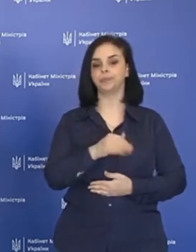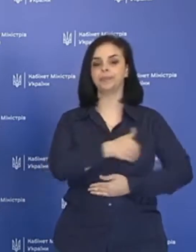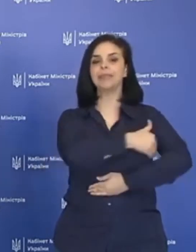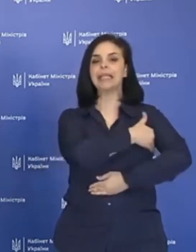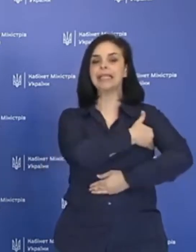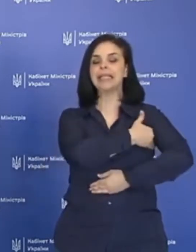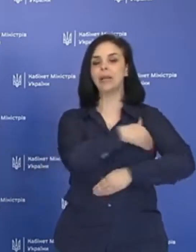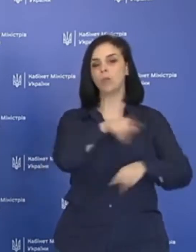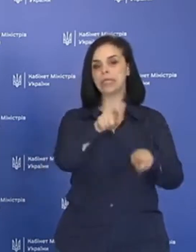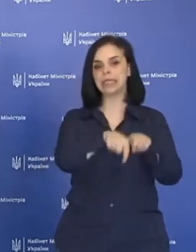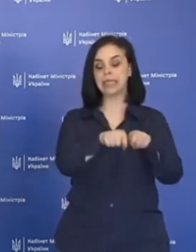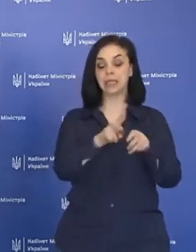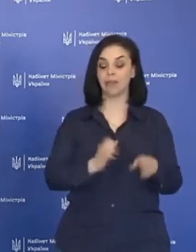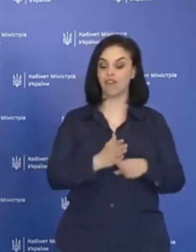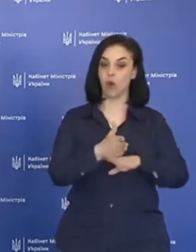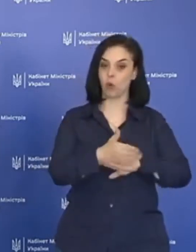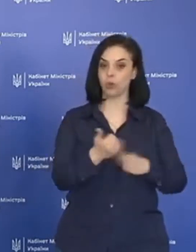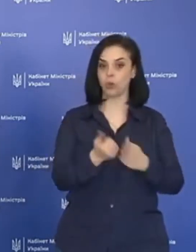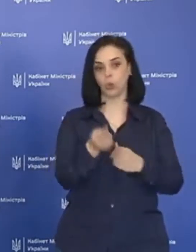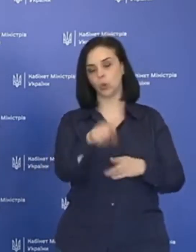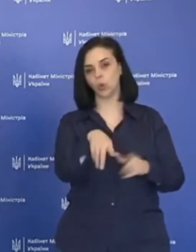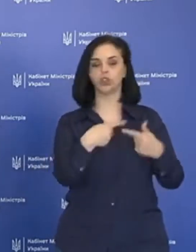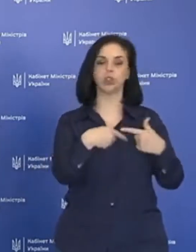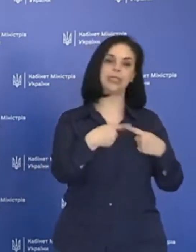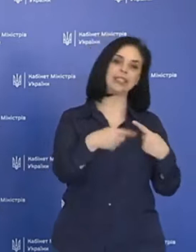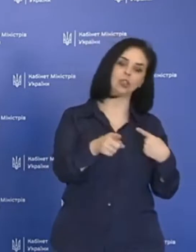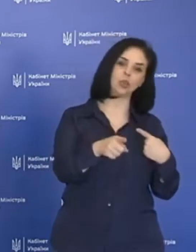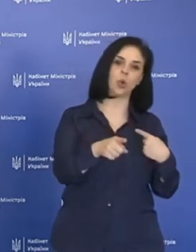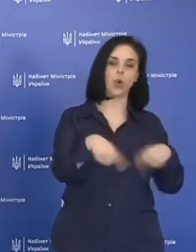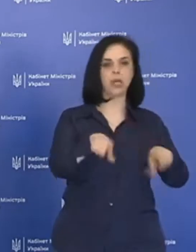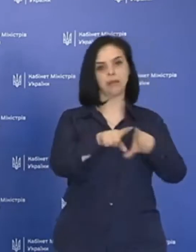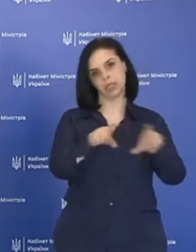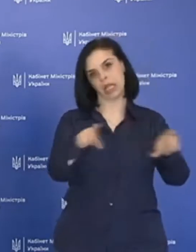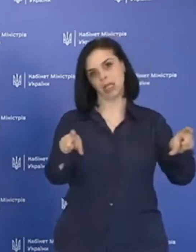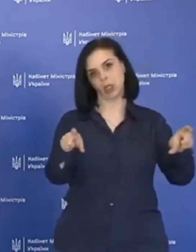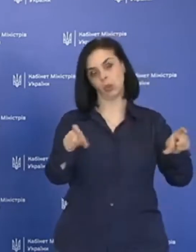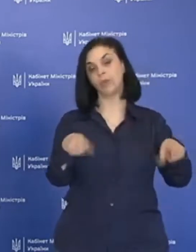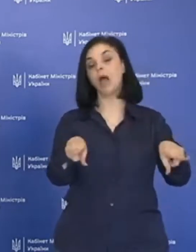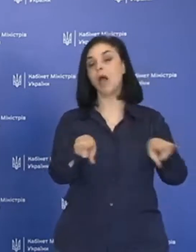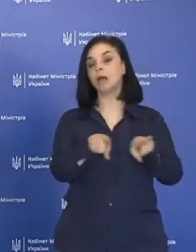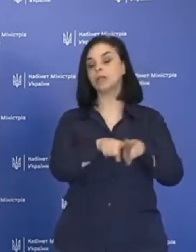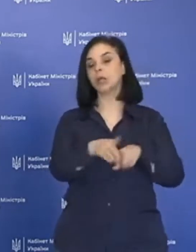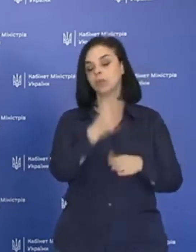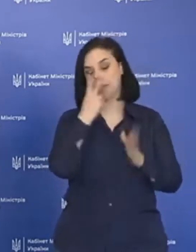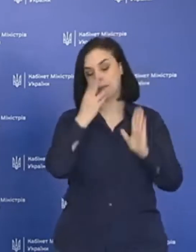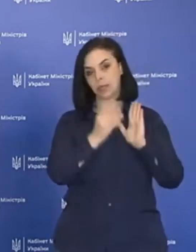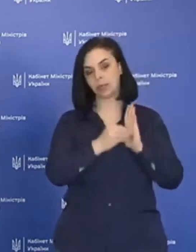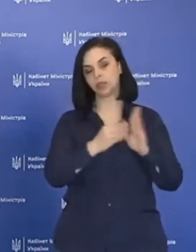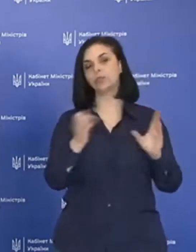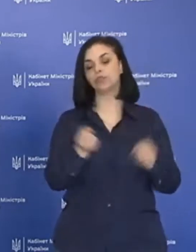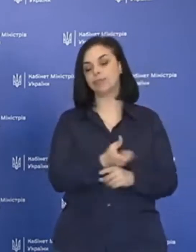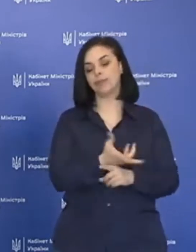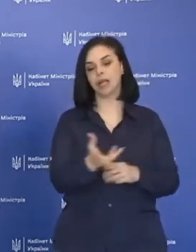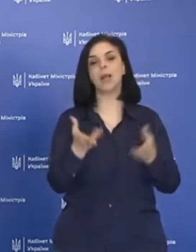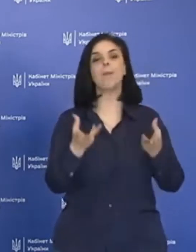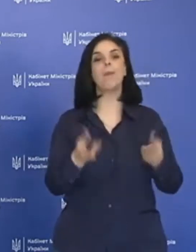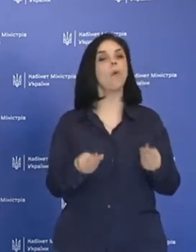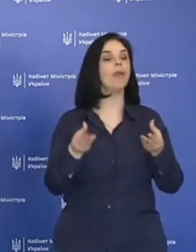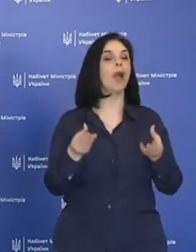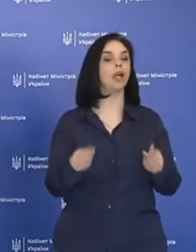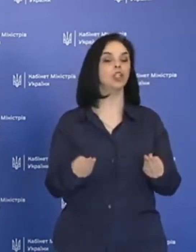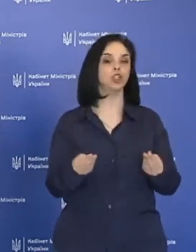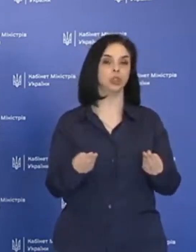термоскринінгу на вході до того чи іншого закладу. Також ми передбачаємо ще ряд